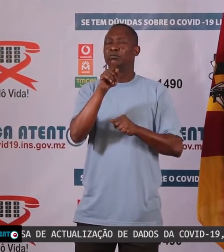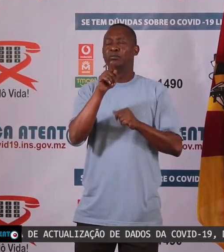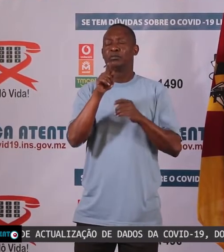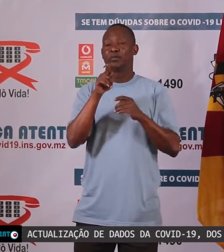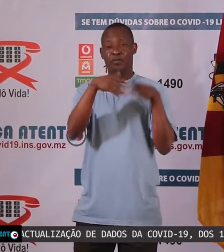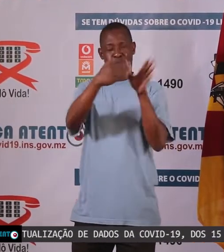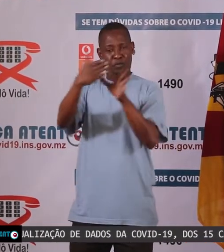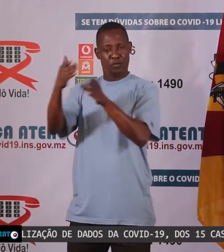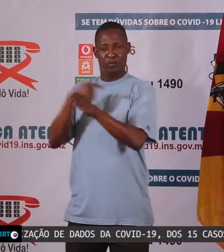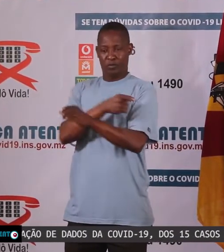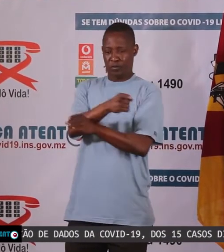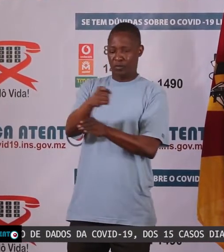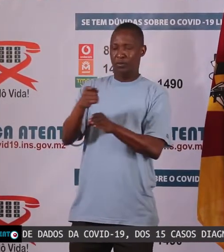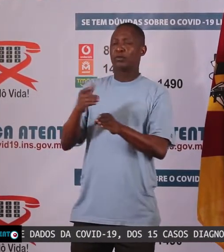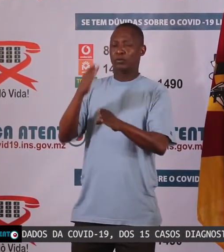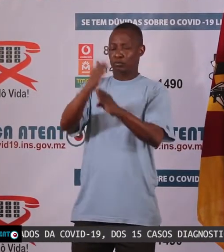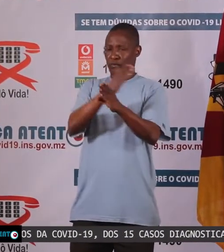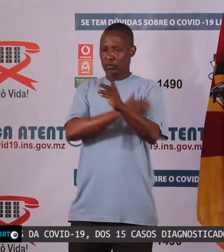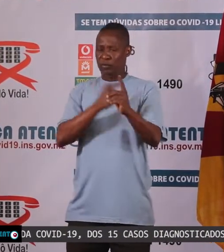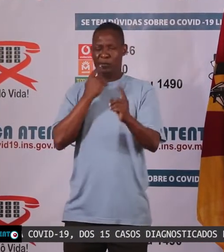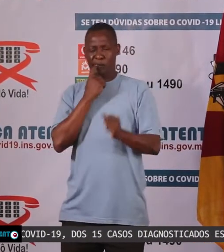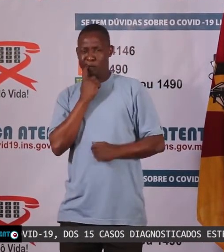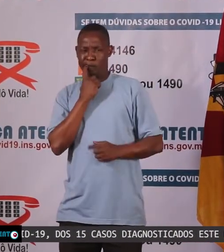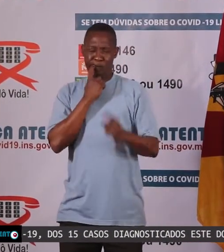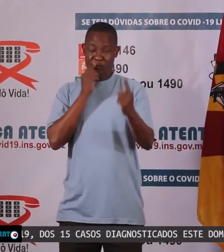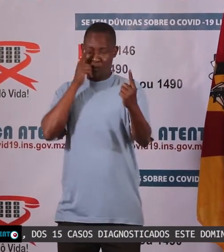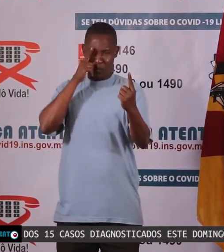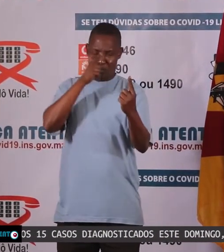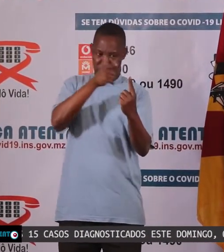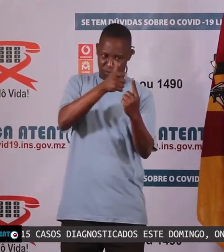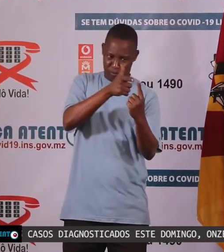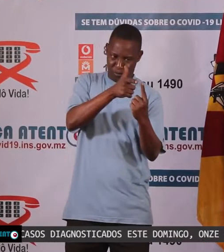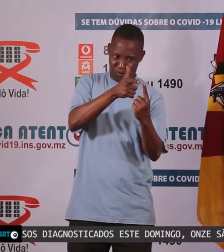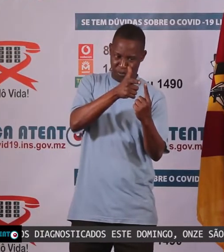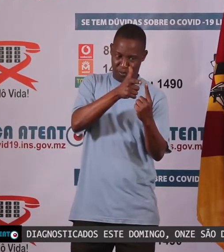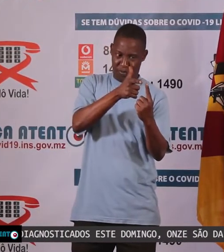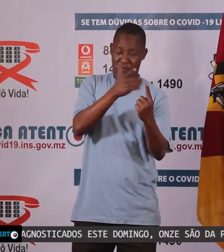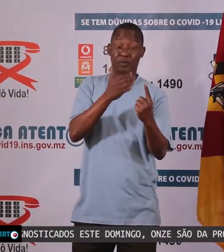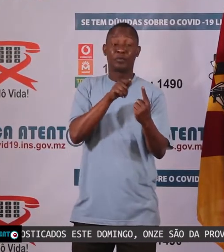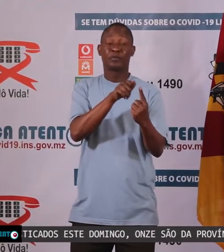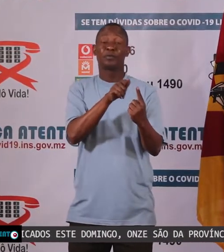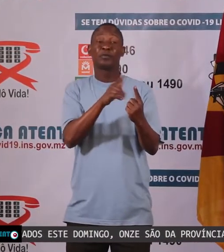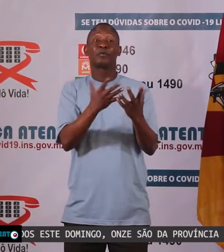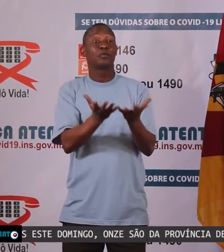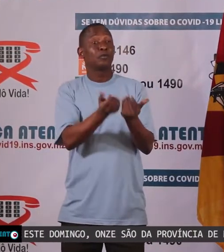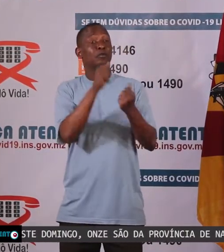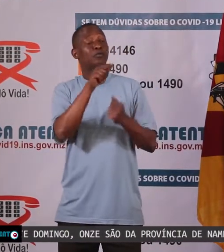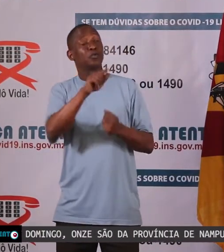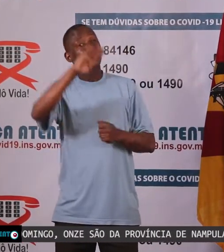761 pessoas que foram rastreadas para a Covid-19 para despiste de alguma